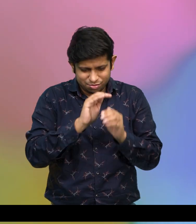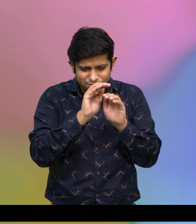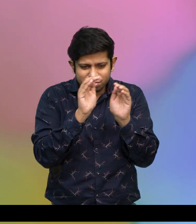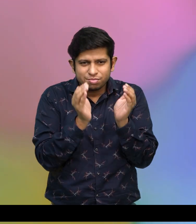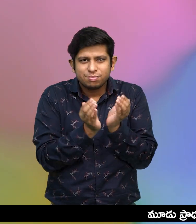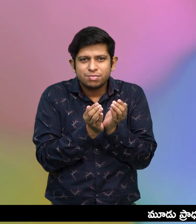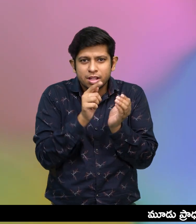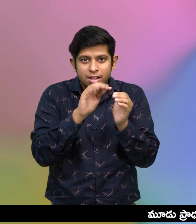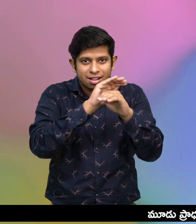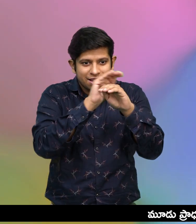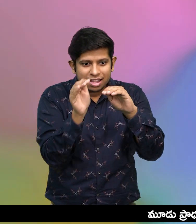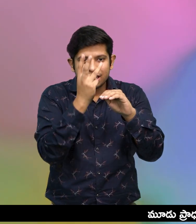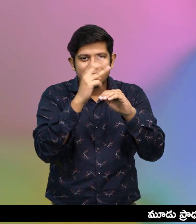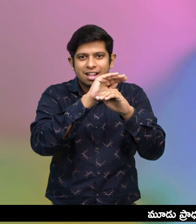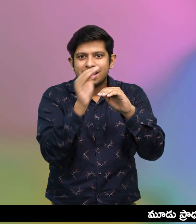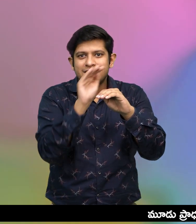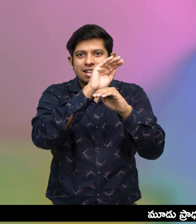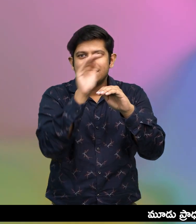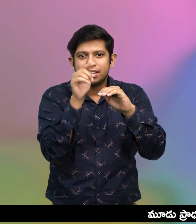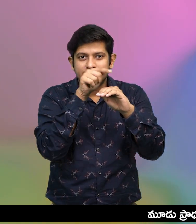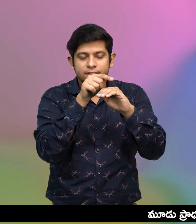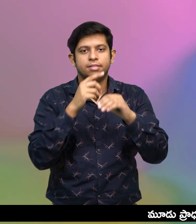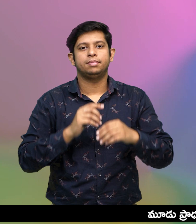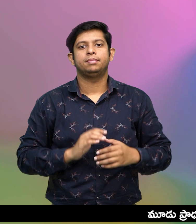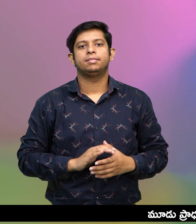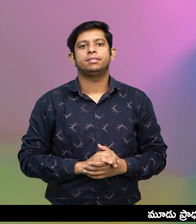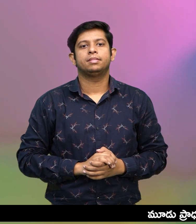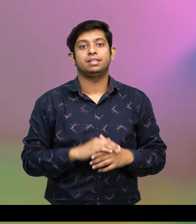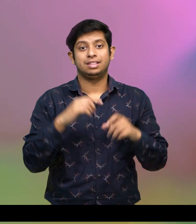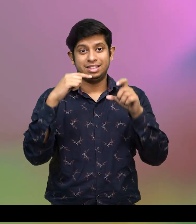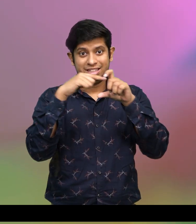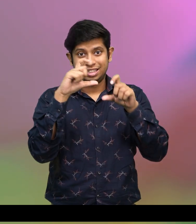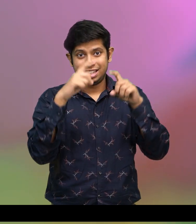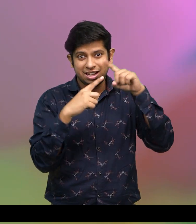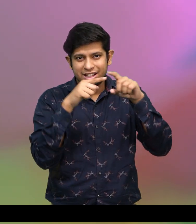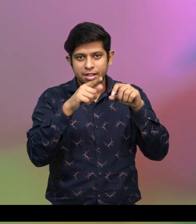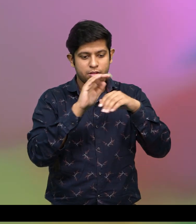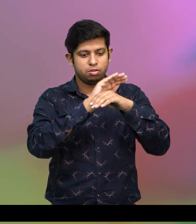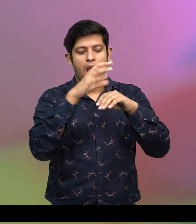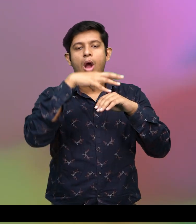దీనిలో 3 ప్రాథమిక సూక్ష్మక్రిమి పొరలు ఉన్నాయి: ఎక్టోడెర్మ్,